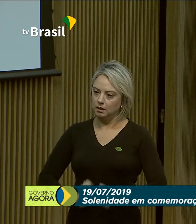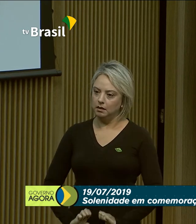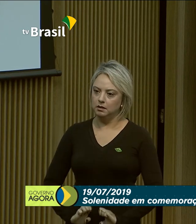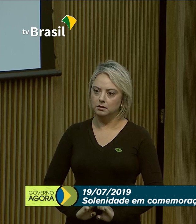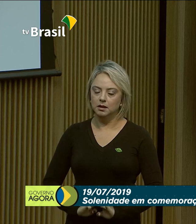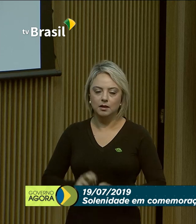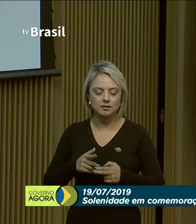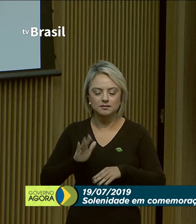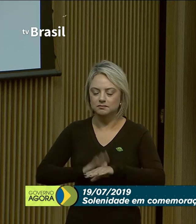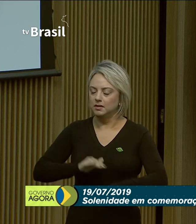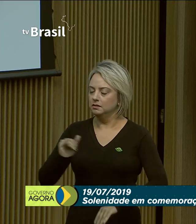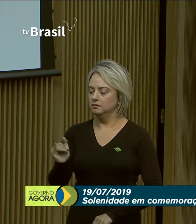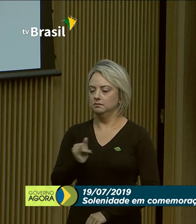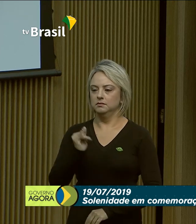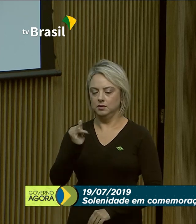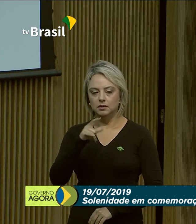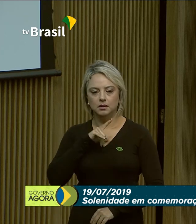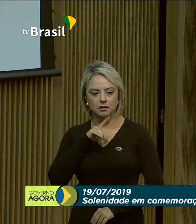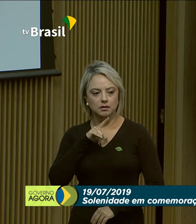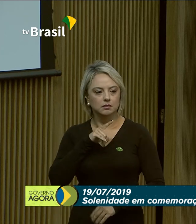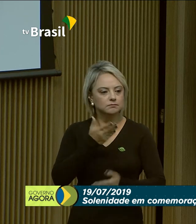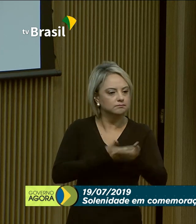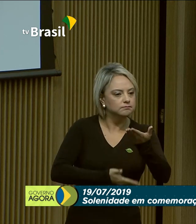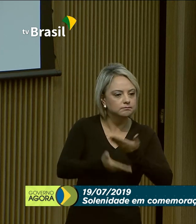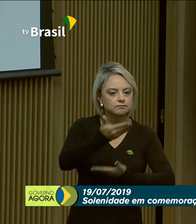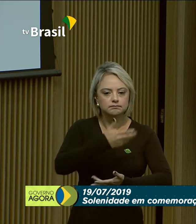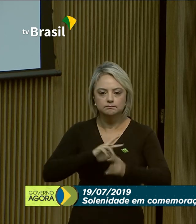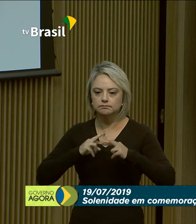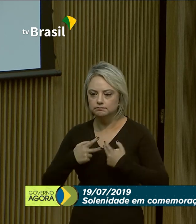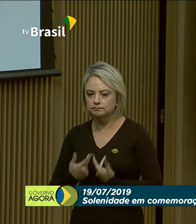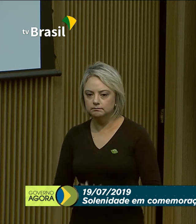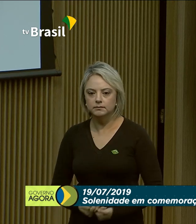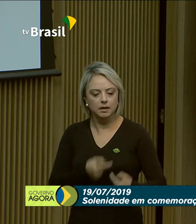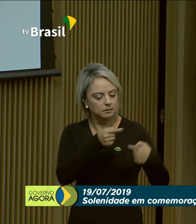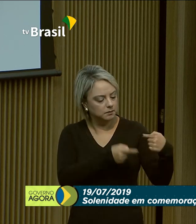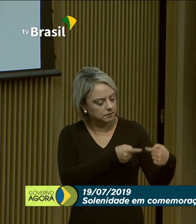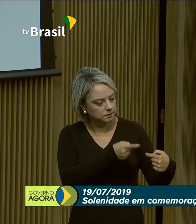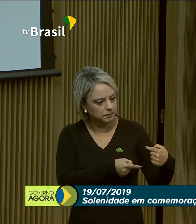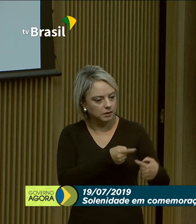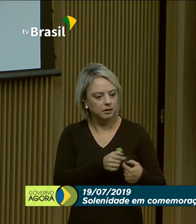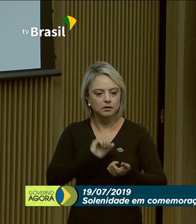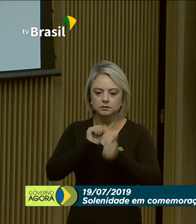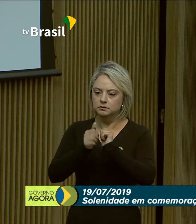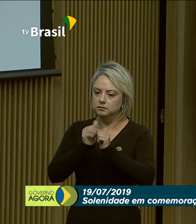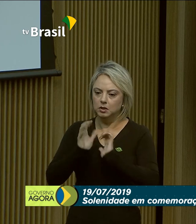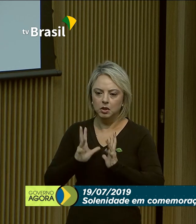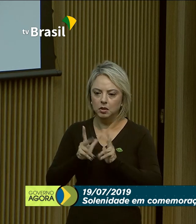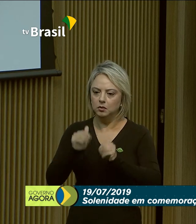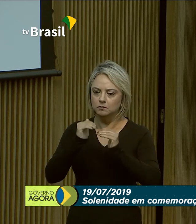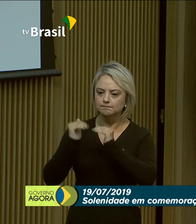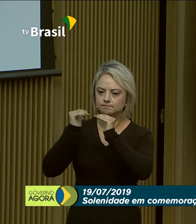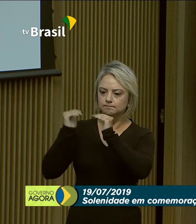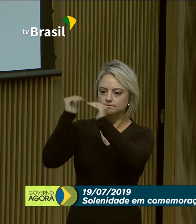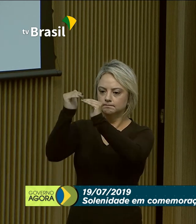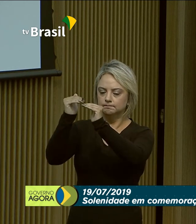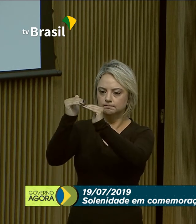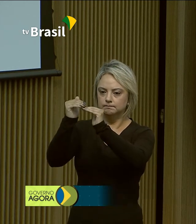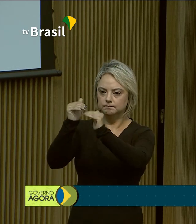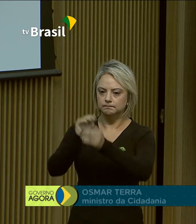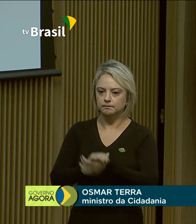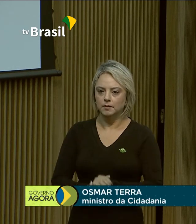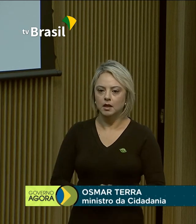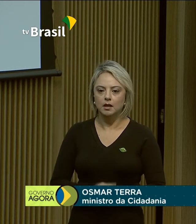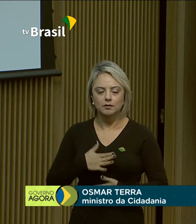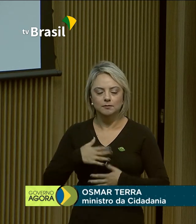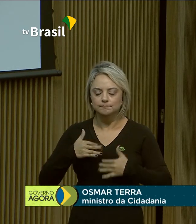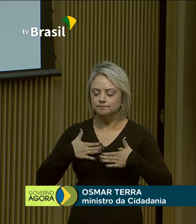a coisa mais importante que a gente pode ter nas relações humanas e políticas, esportivas, em todos os níveis. E